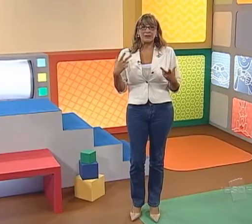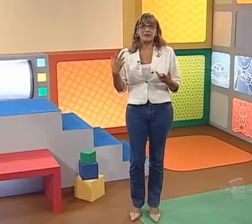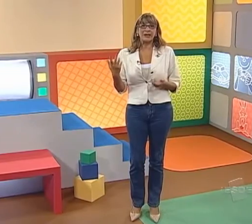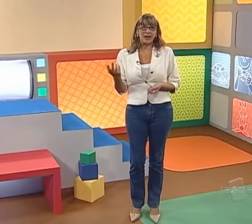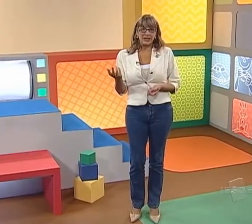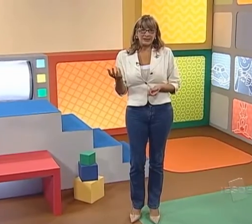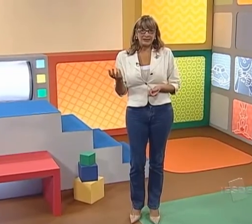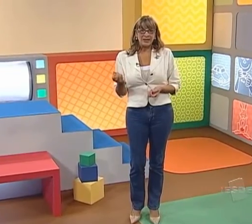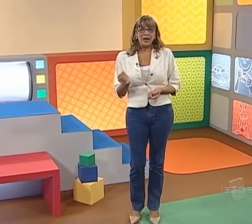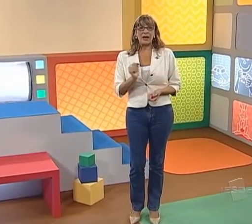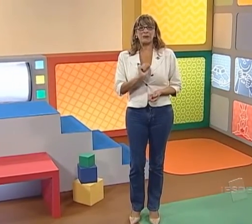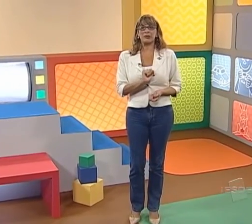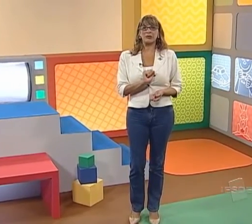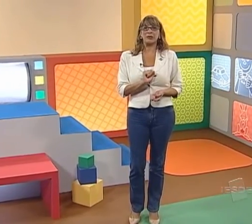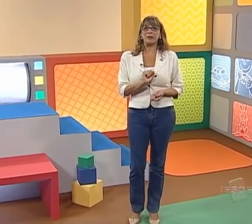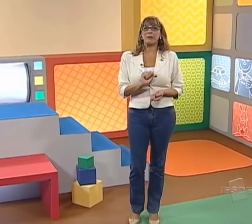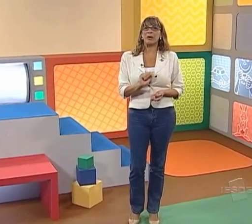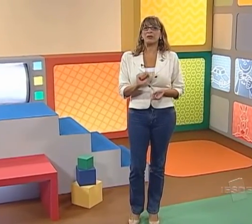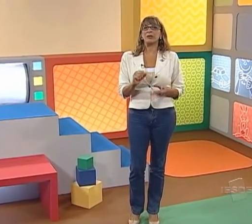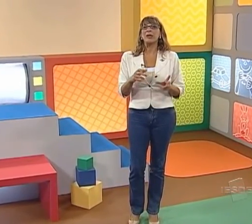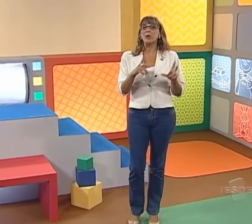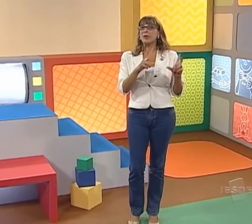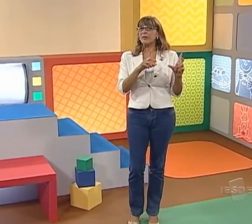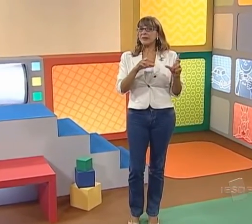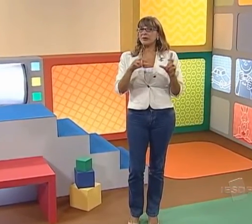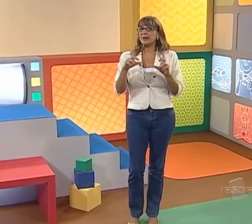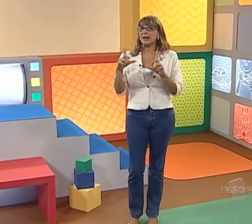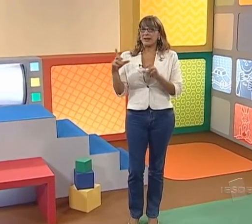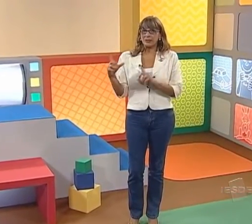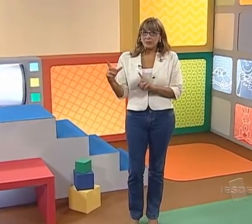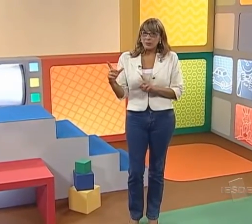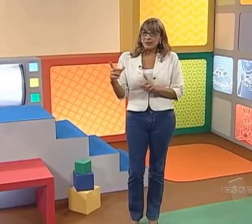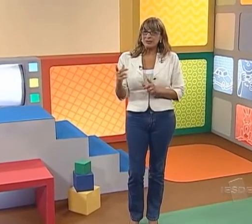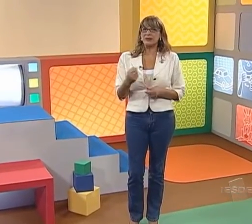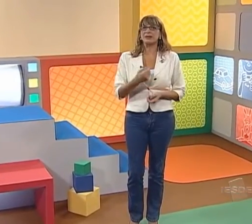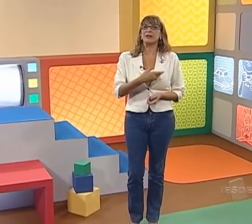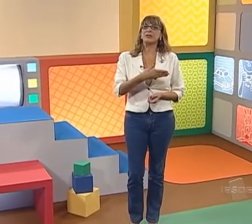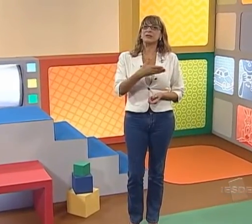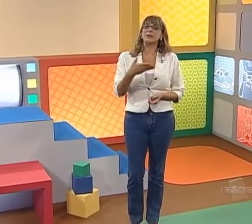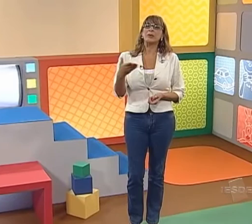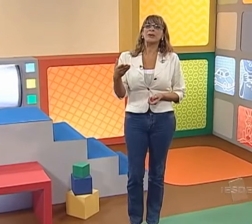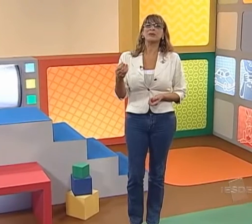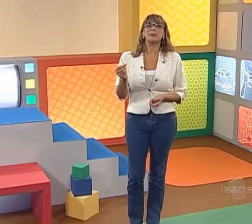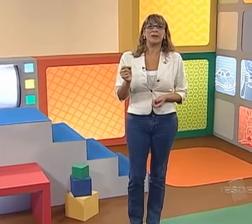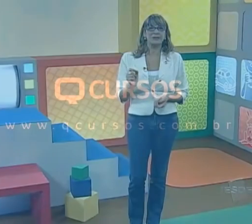corporais variadas, a professora pode confeccionar cartões que serão distribuídos